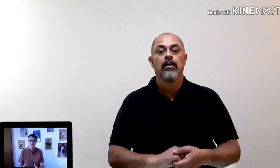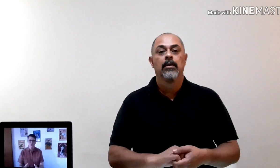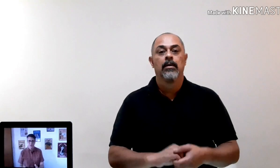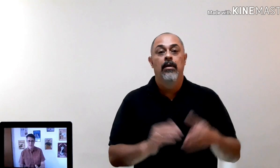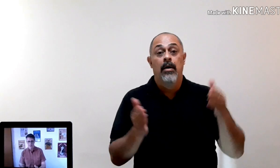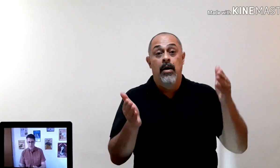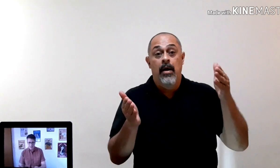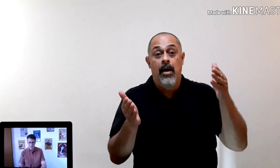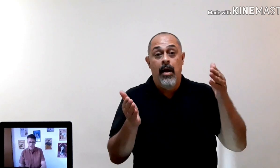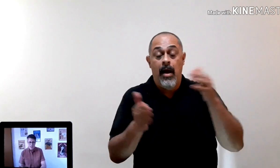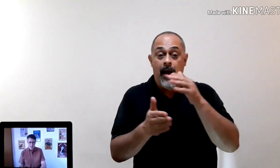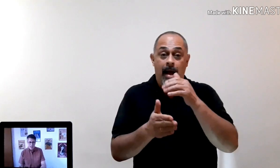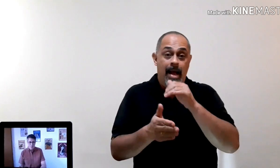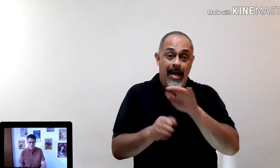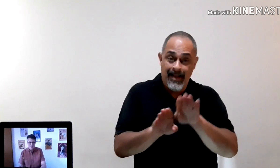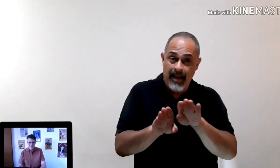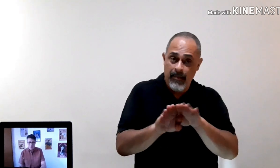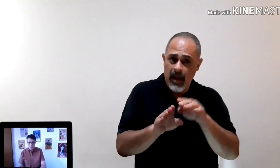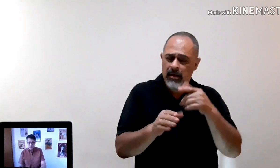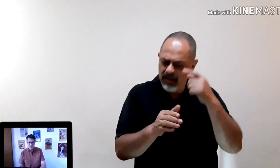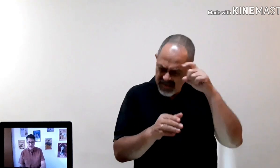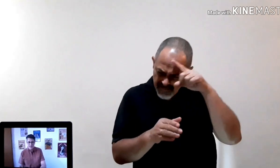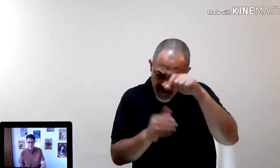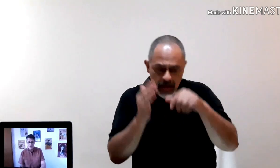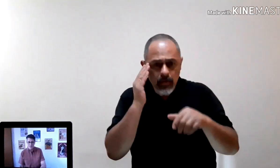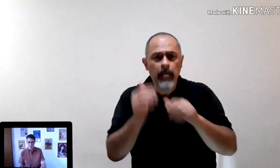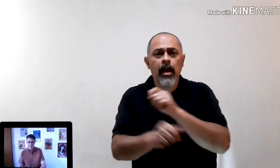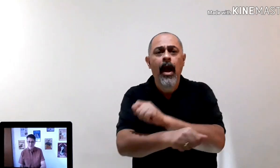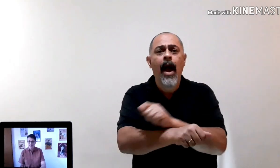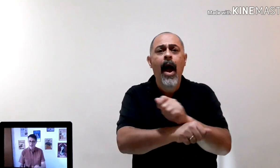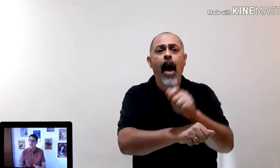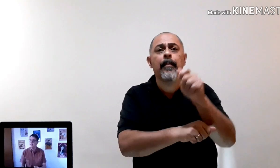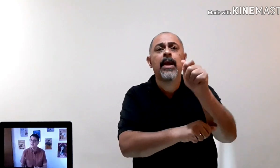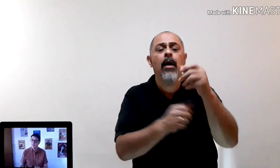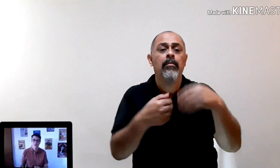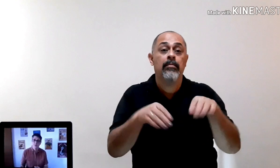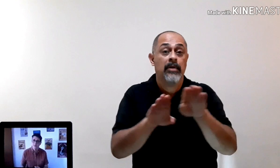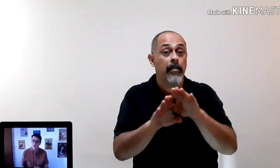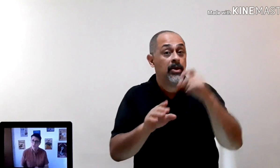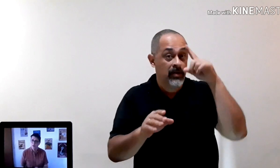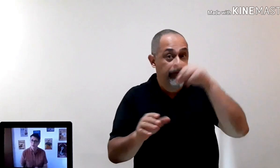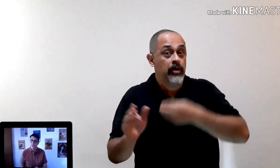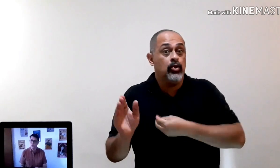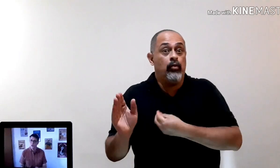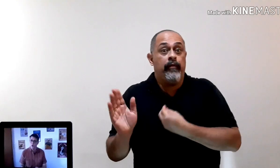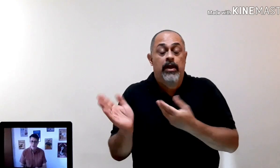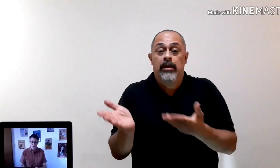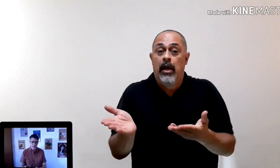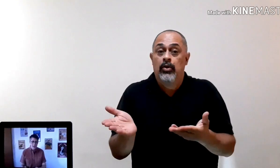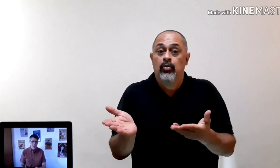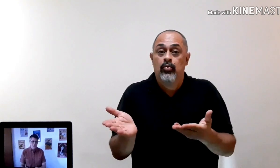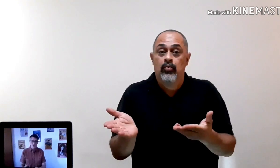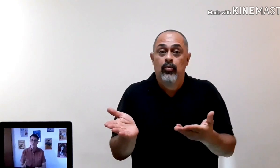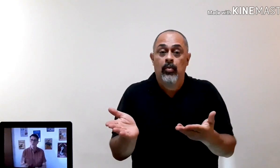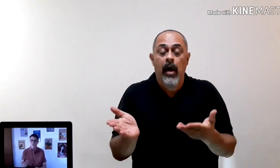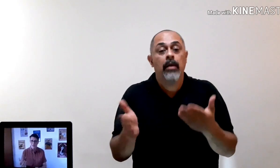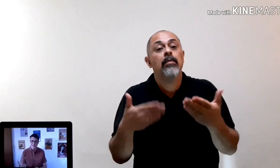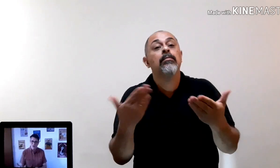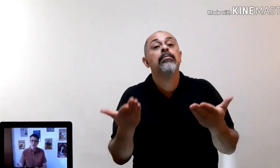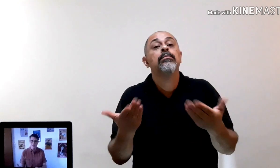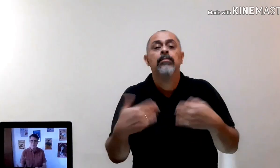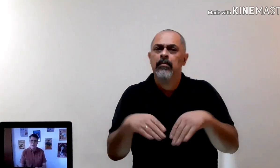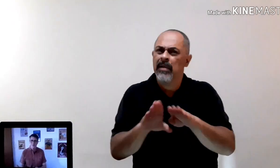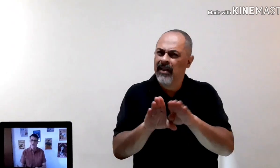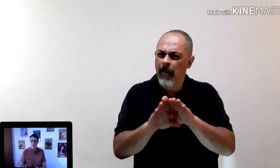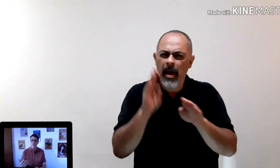para Abraão diretamente. A provação pode vir através também de Satanás. Nós acabamos de estudar o livro de Jó, né? A gente viu que